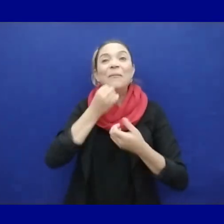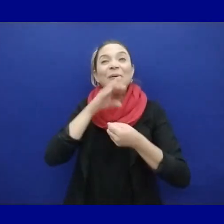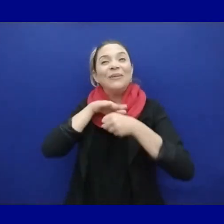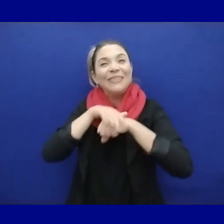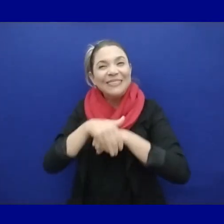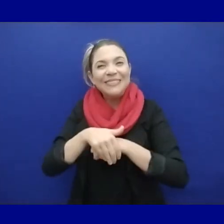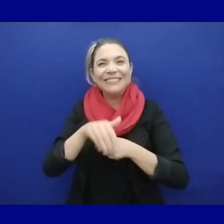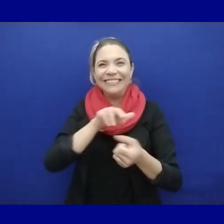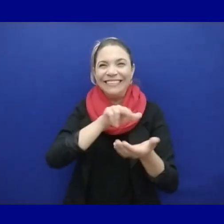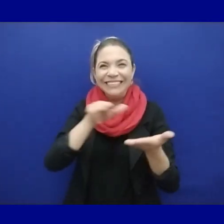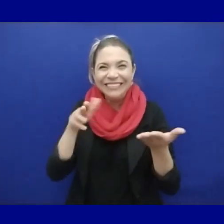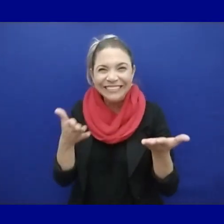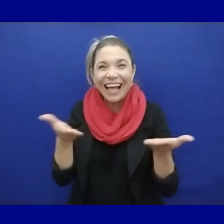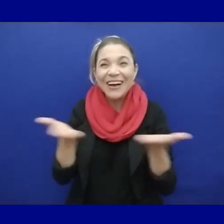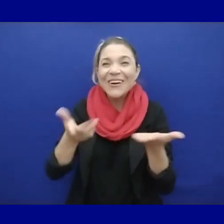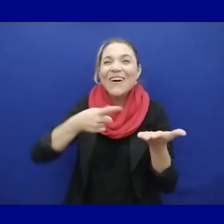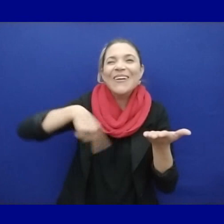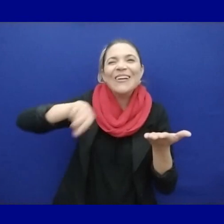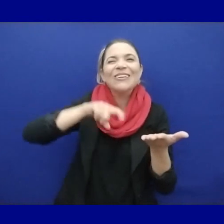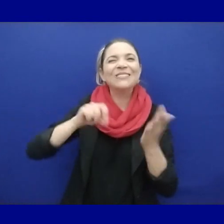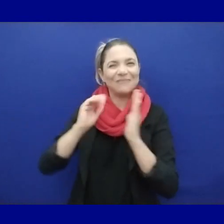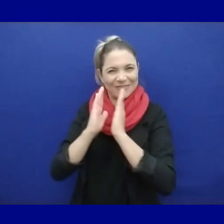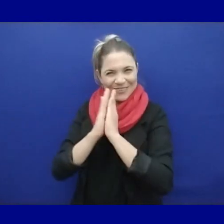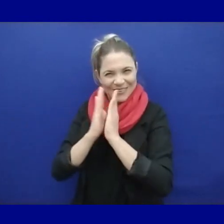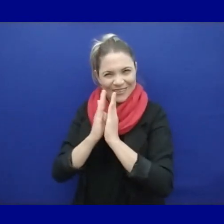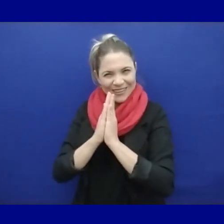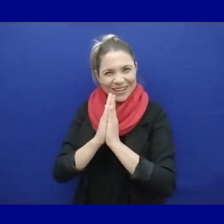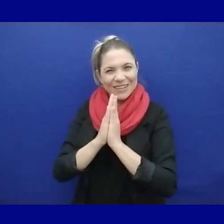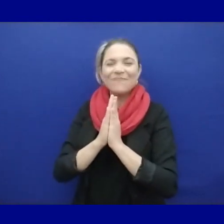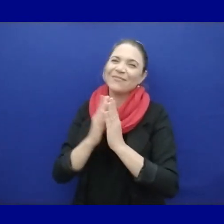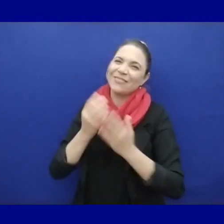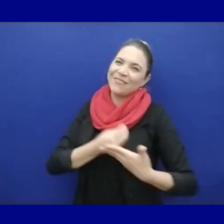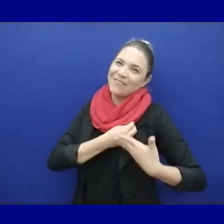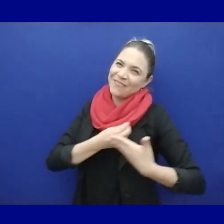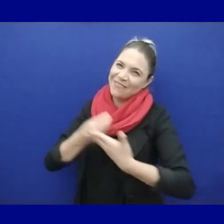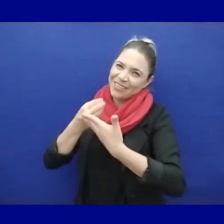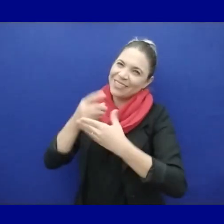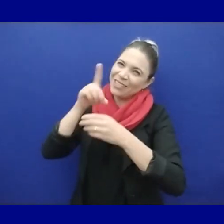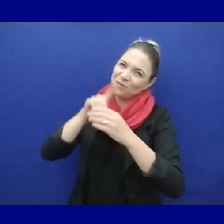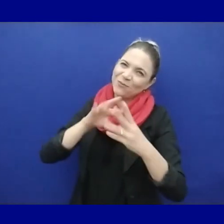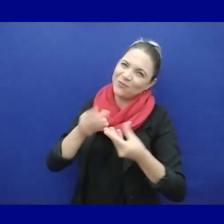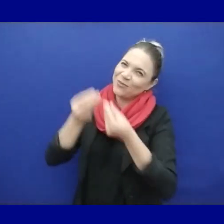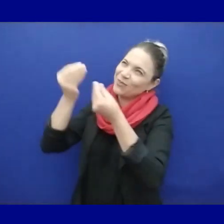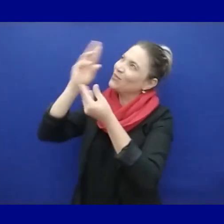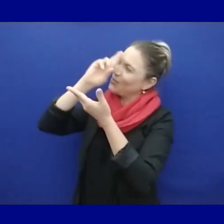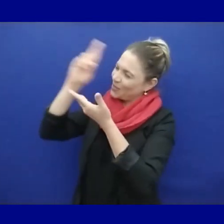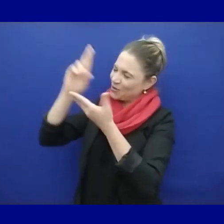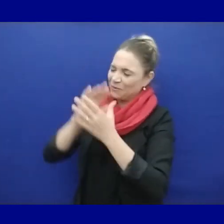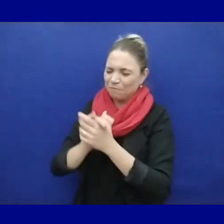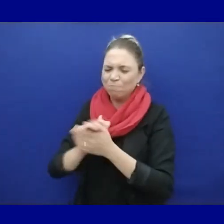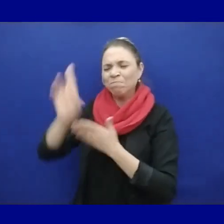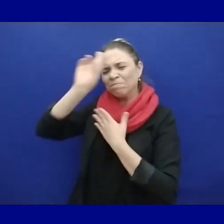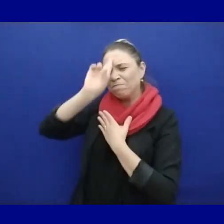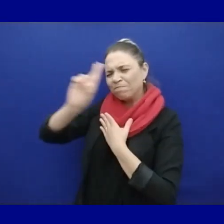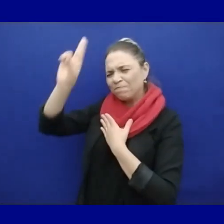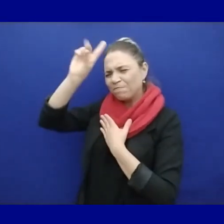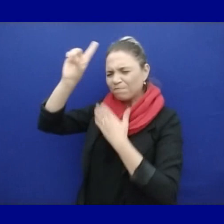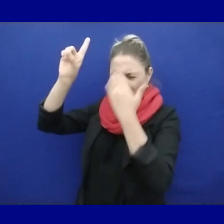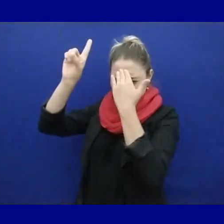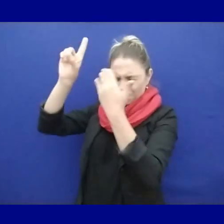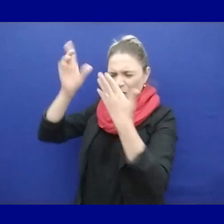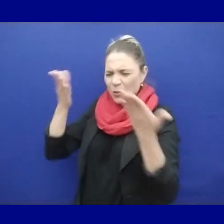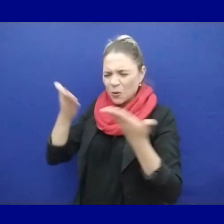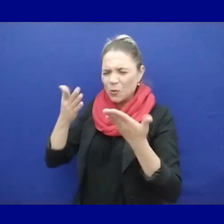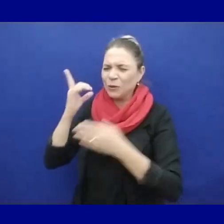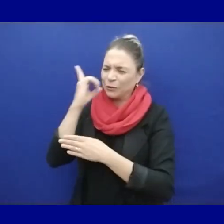Boa noite, irmãos. Vamos orar para dedicar nossas vidas e bens? Senhor Deus, muito obrigado por este